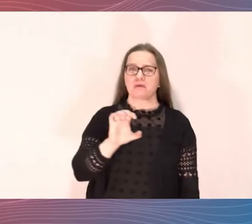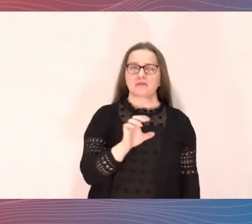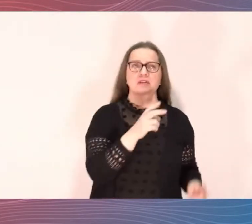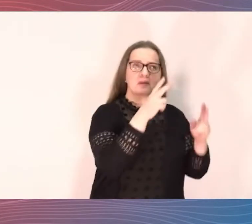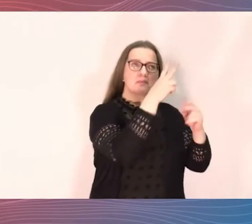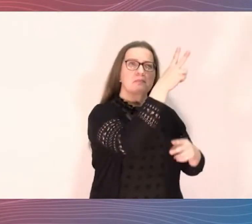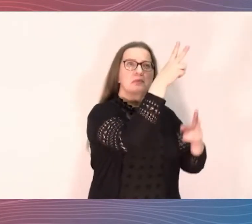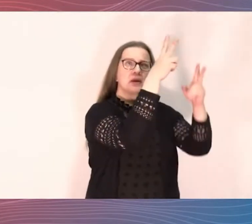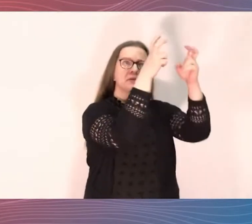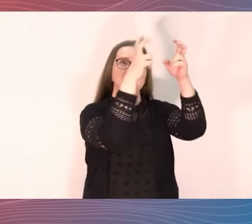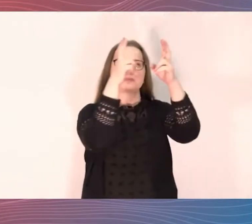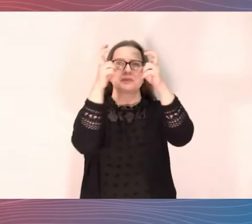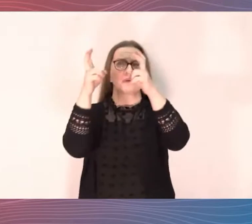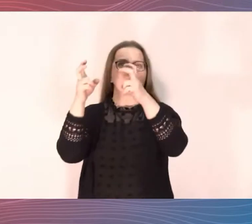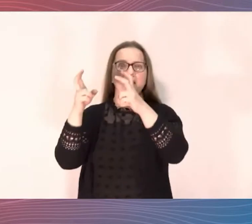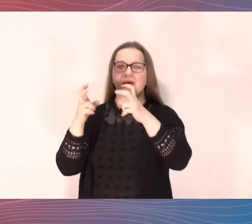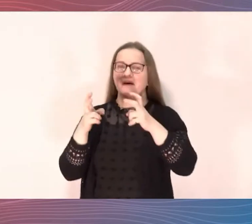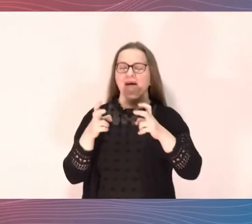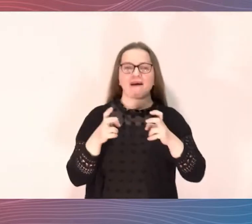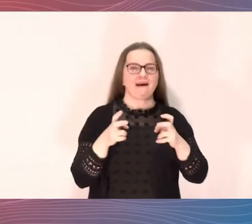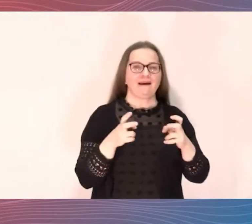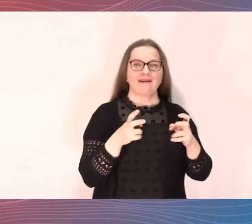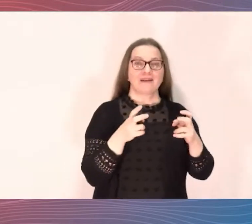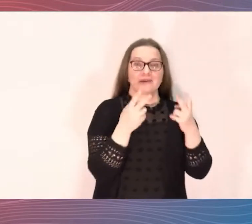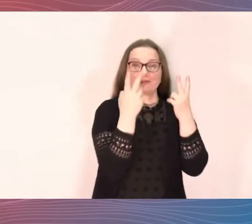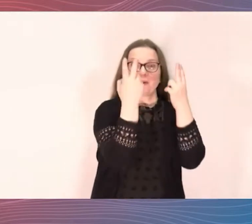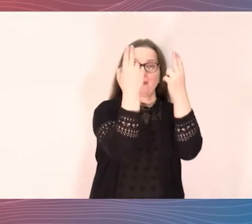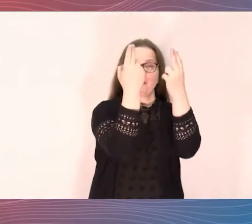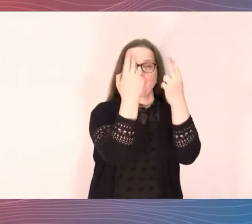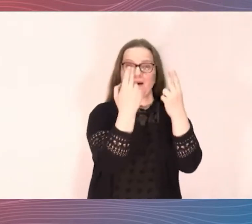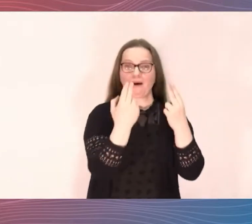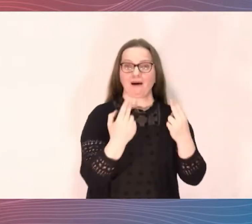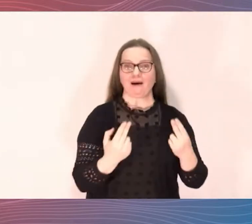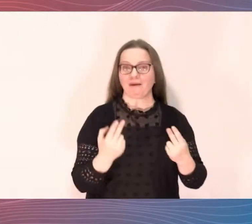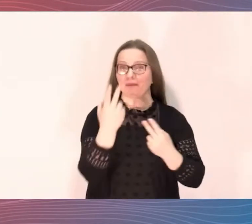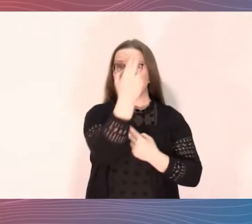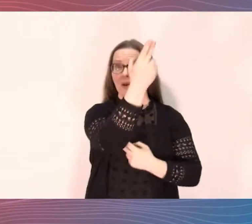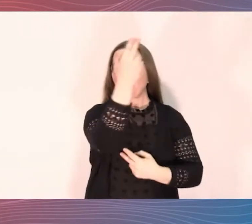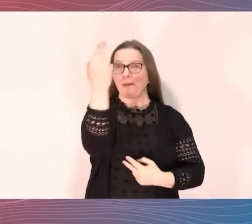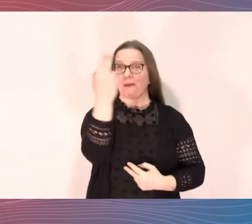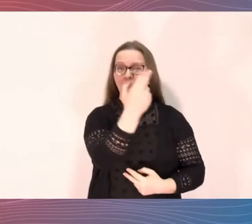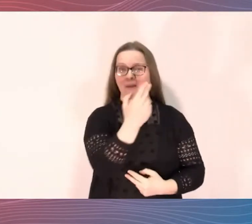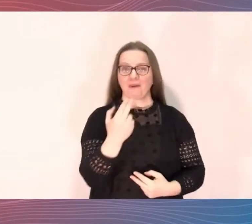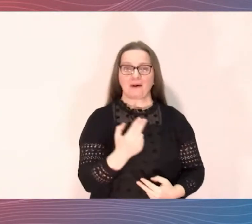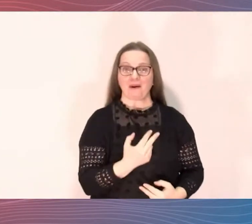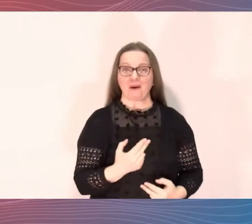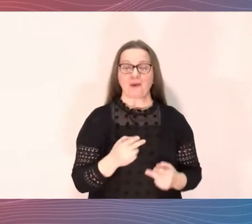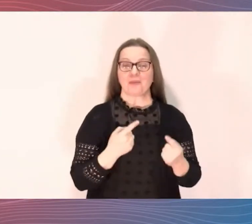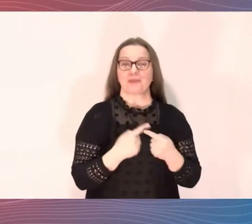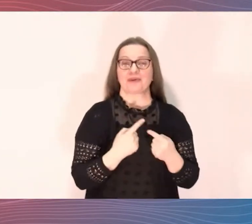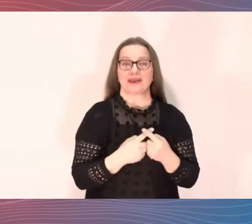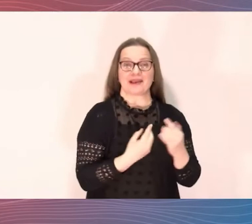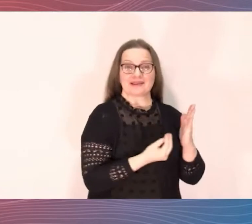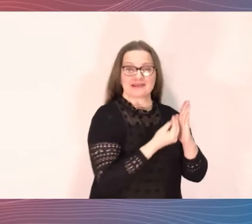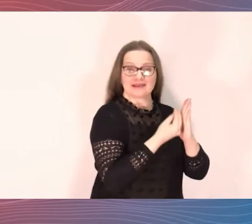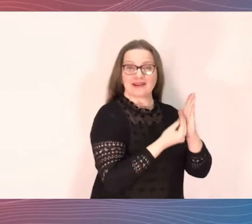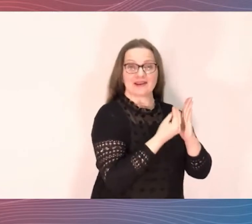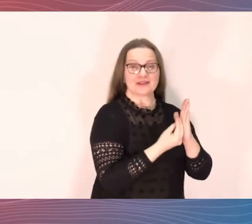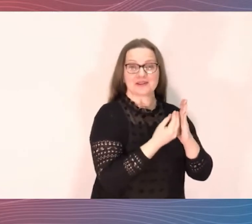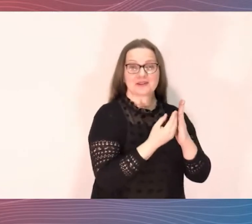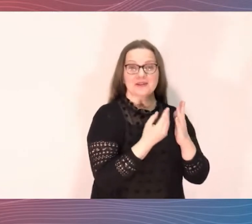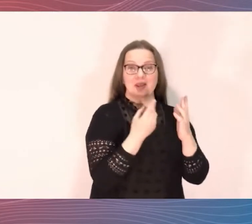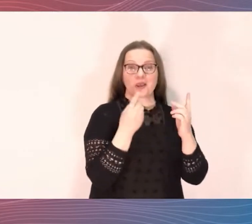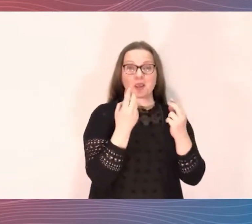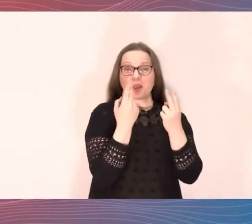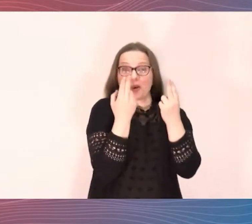você se sente em casa em qualquer lugar. Né? Igrejas que respiram a mesma coisa. Todos